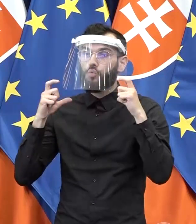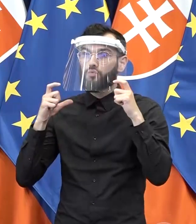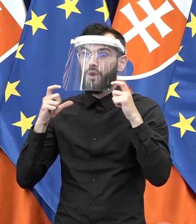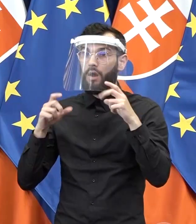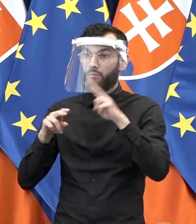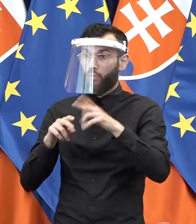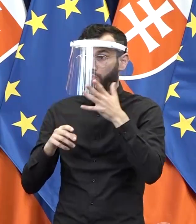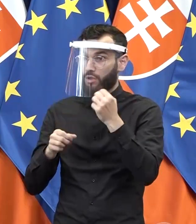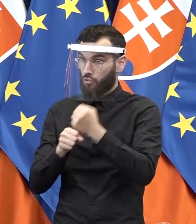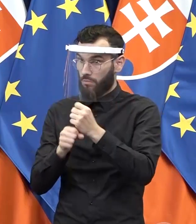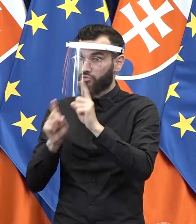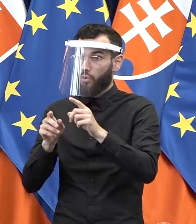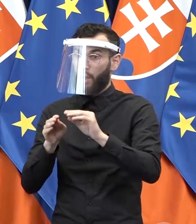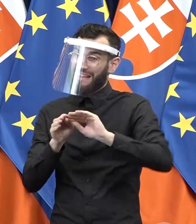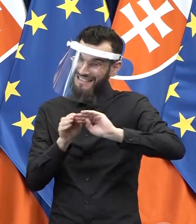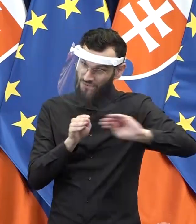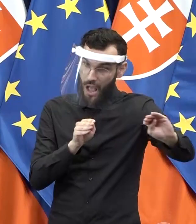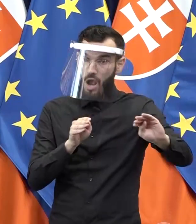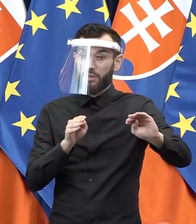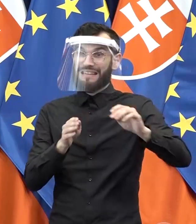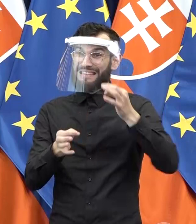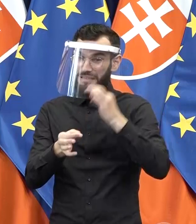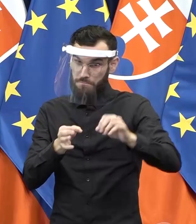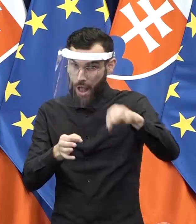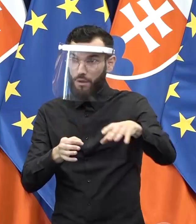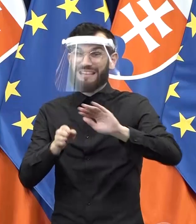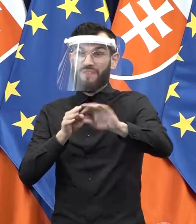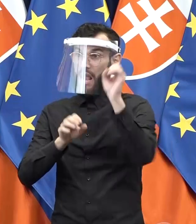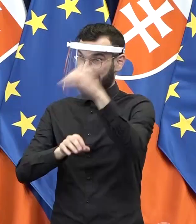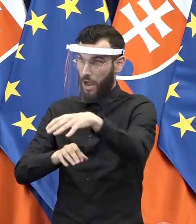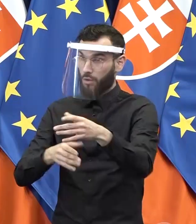bude robiť? Budú sa nejak separovať, spalovať, majú sa nejak zvlášť vyhadzovať